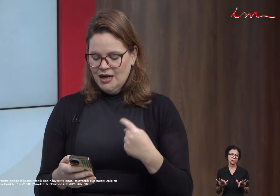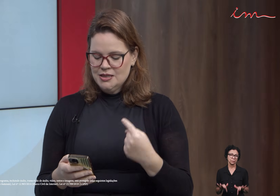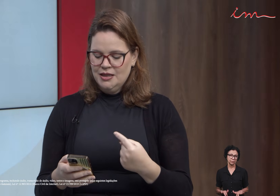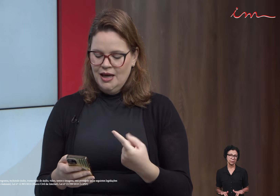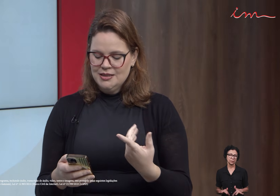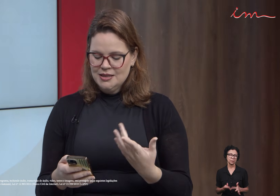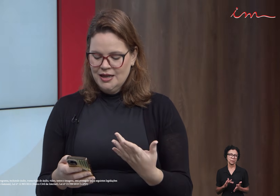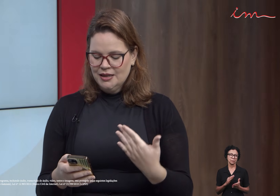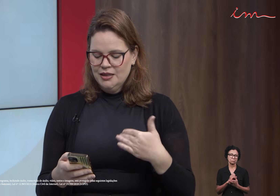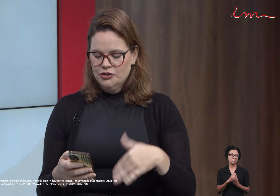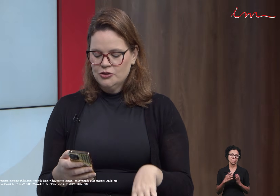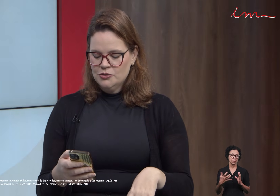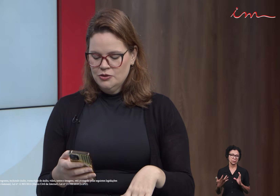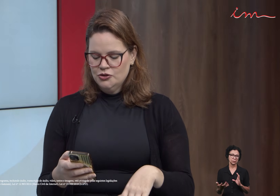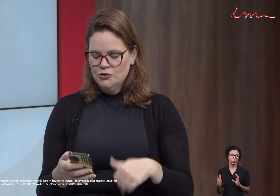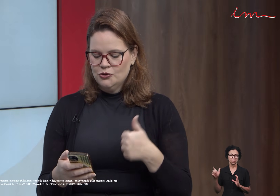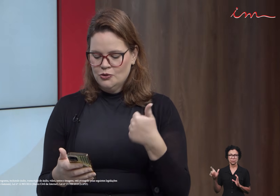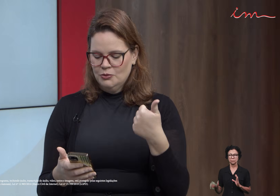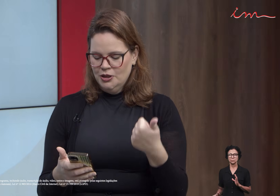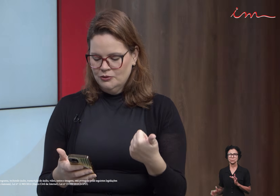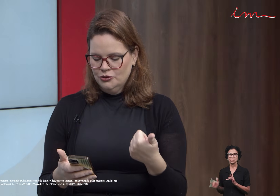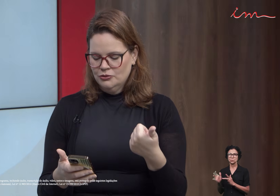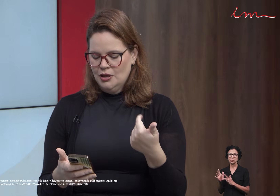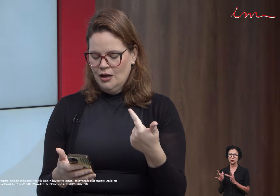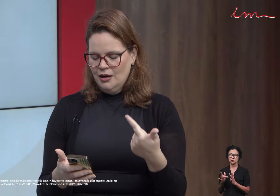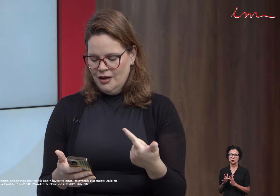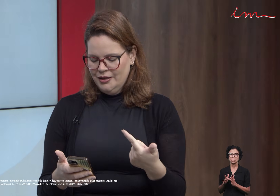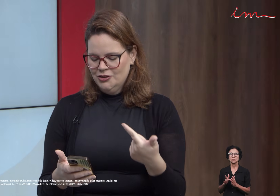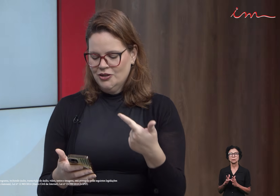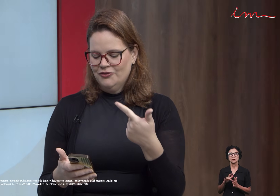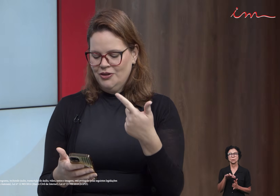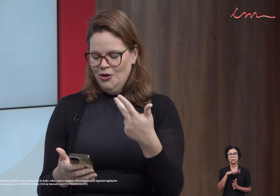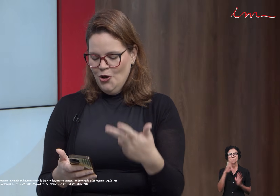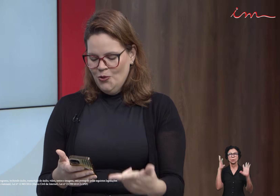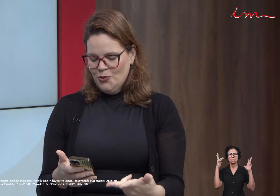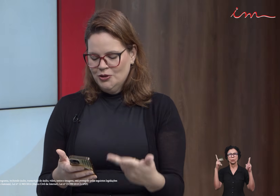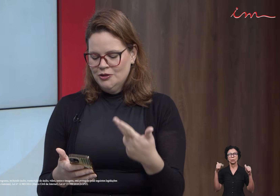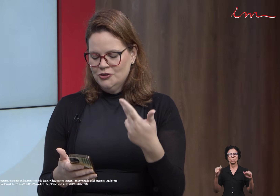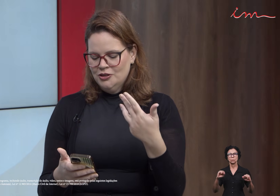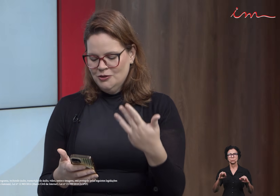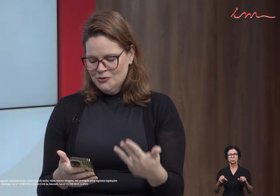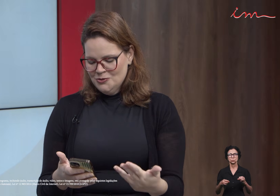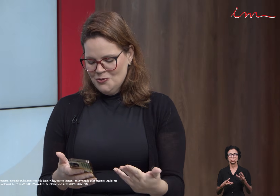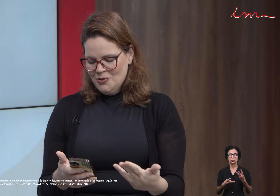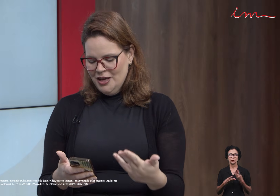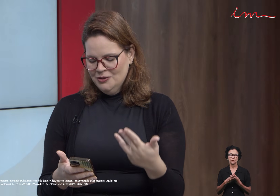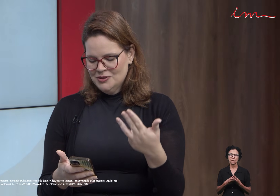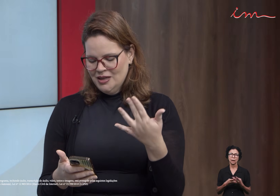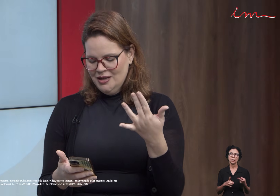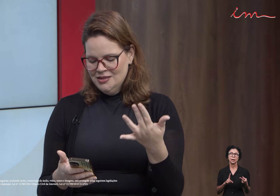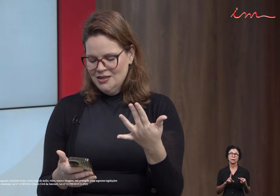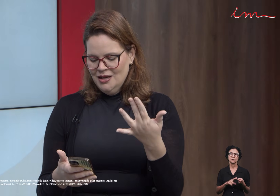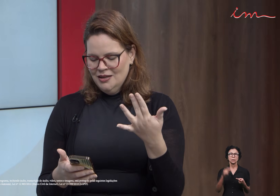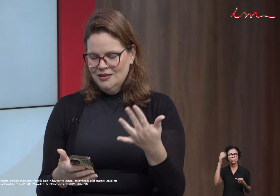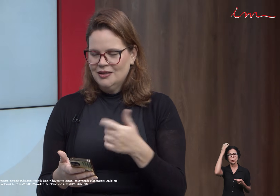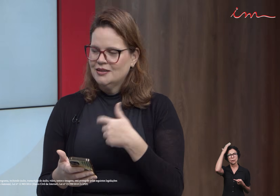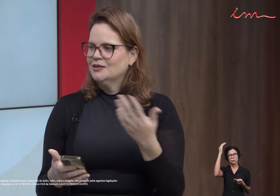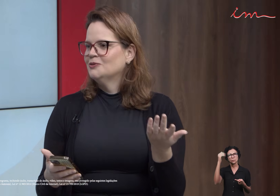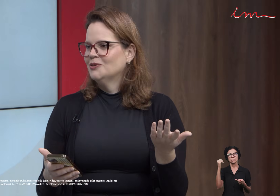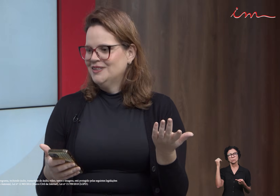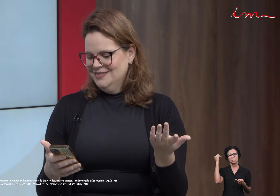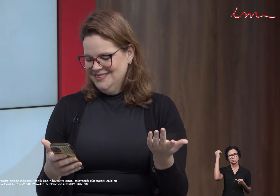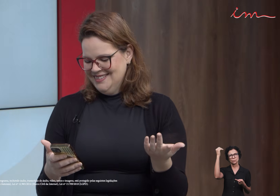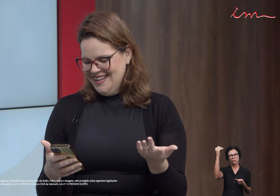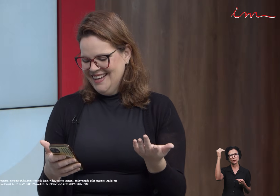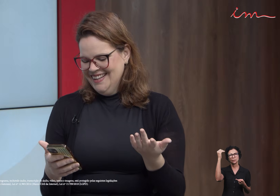começa a trazer essas características do Senhor Jesus, como o leão de Judá, a raiz de Davi, o Cordeiro de Deus, o Rei dos Reis, e